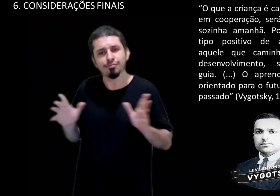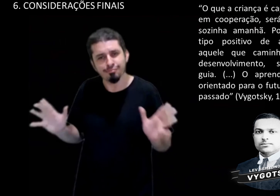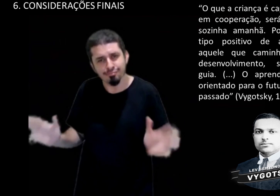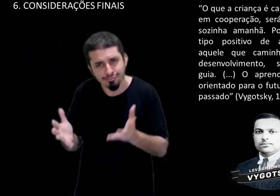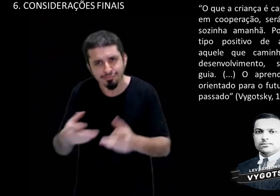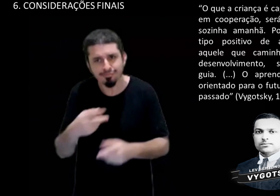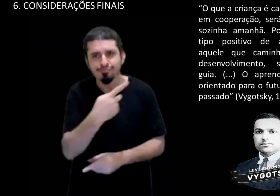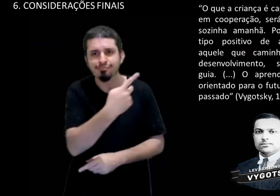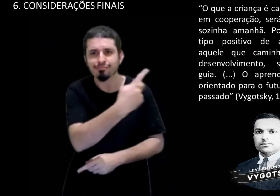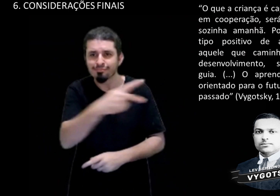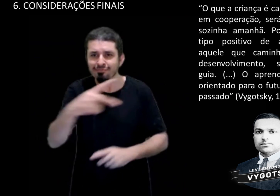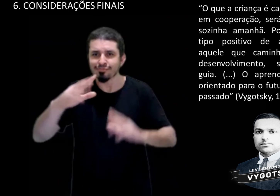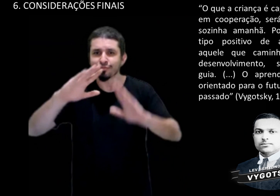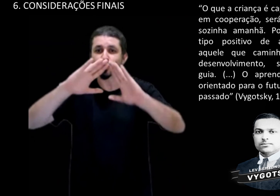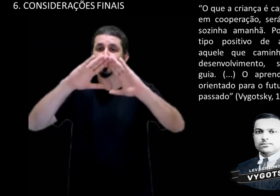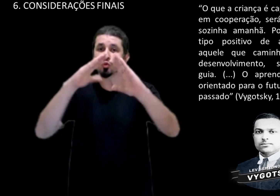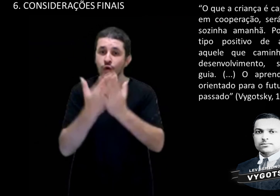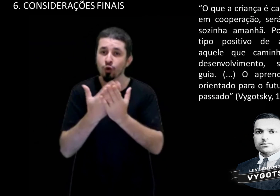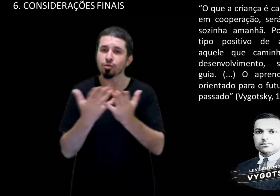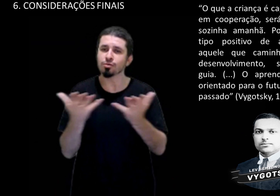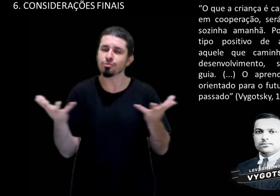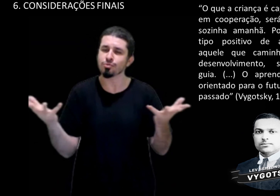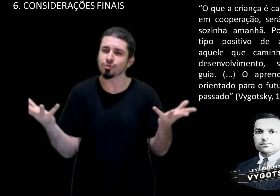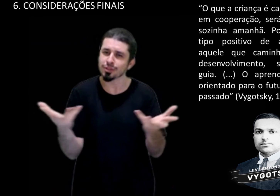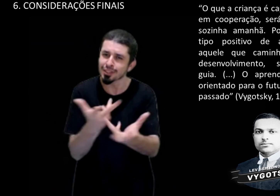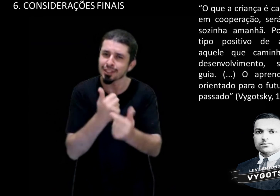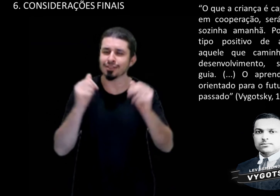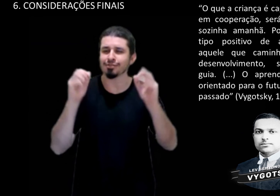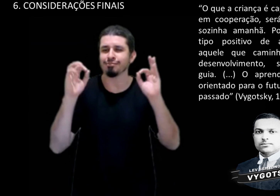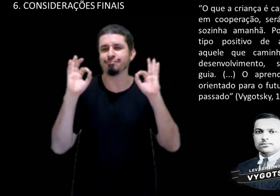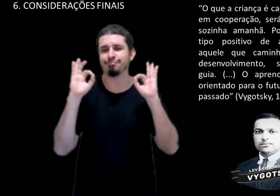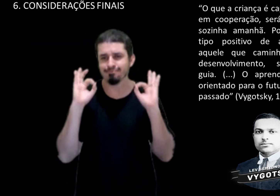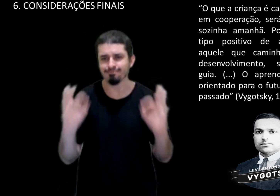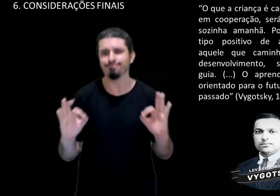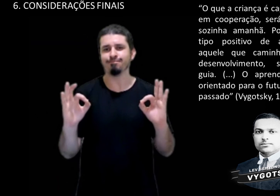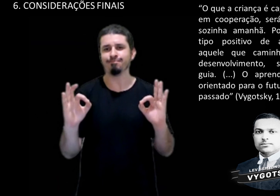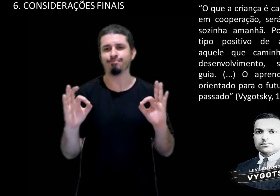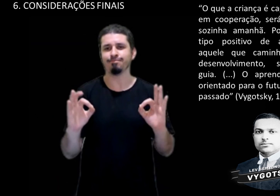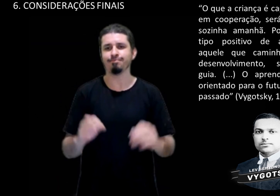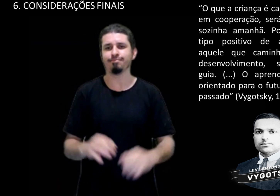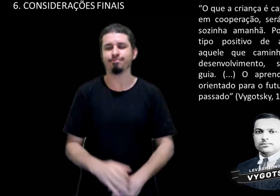cidadãos e que, sobretudo, promova uma verdadeira inclusão escolar.